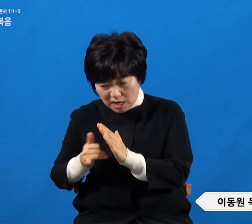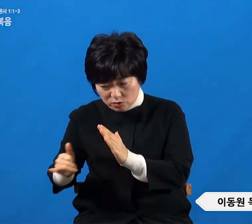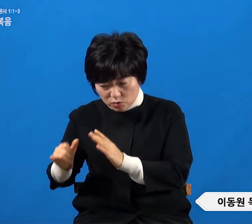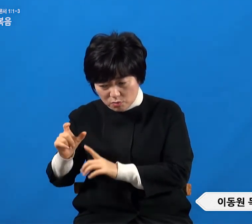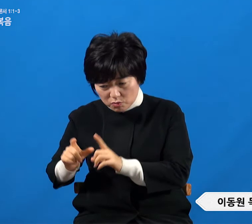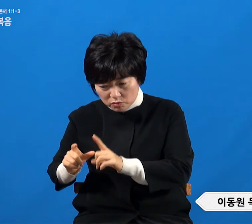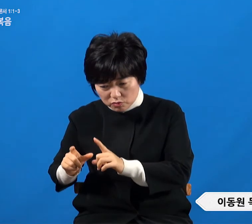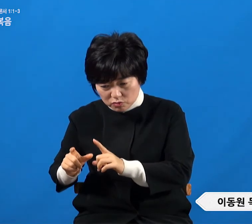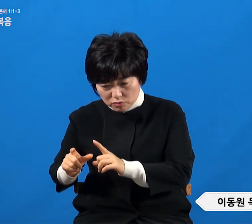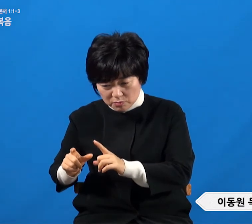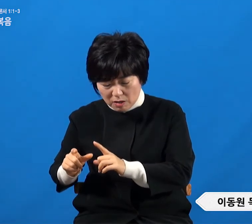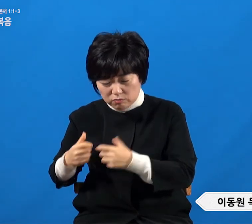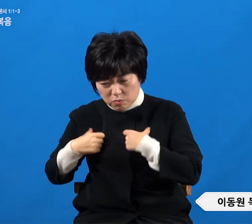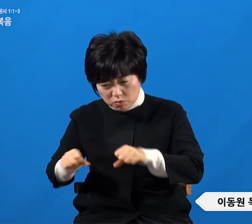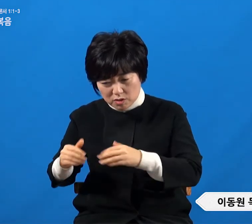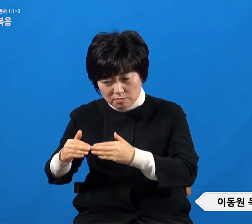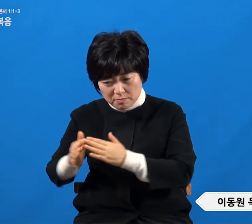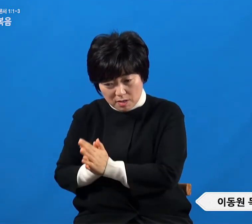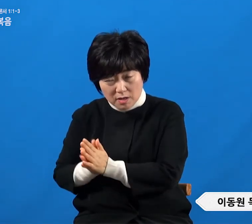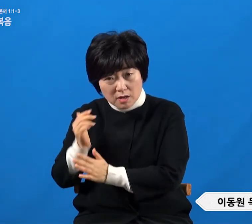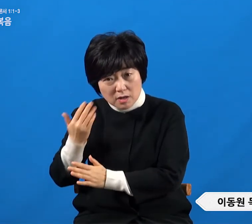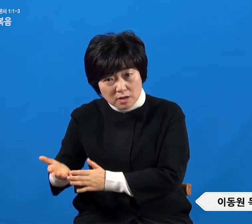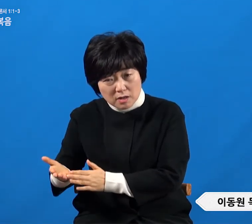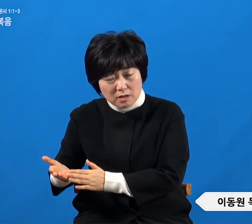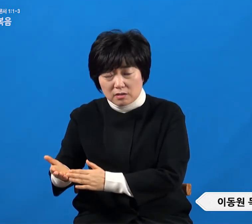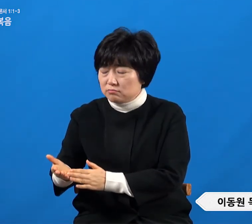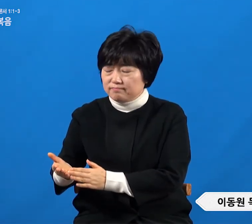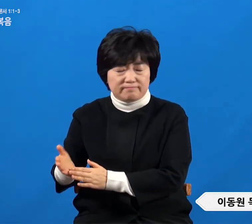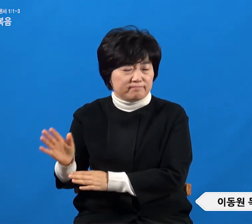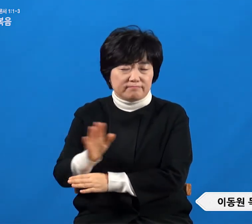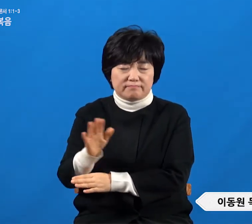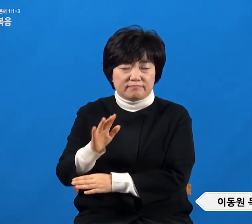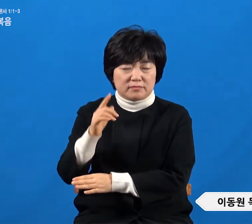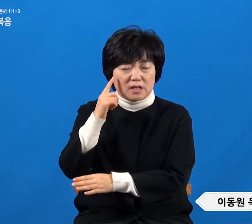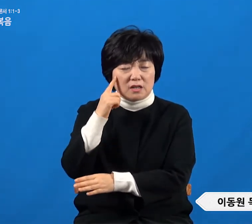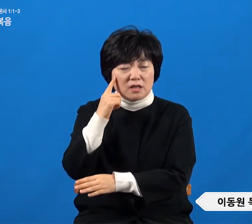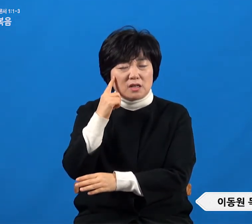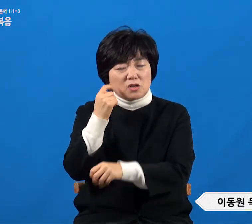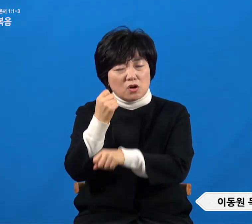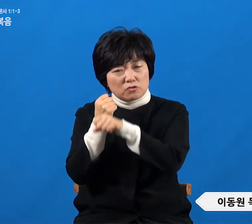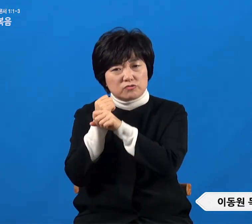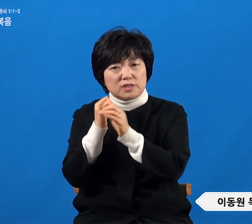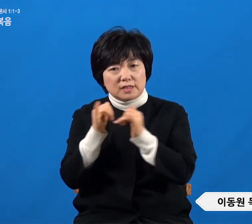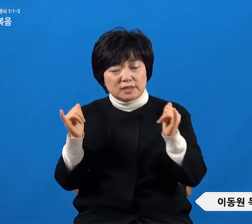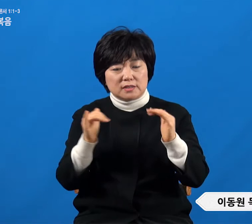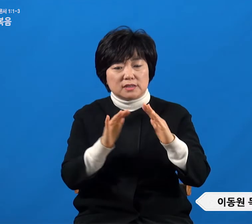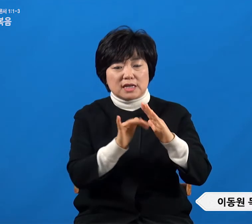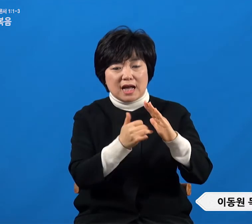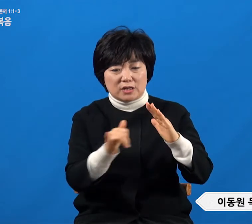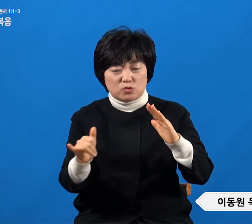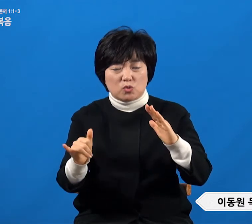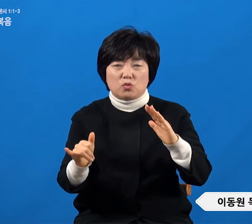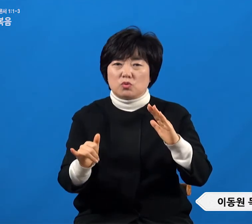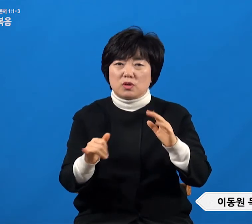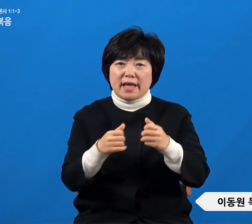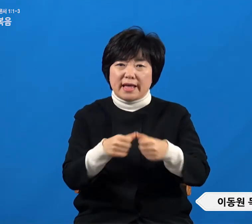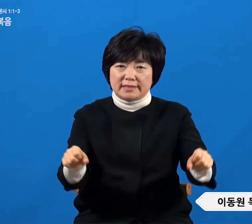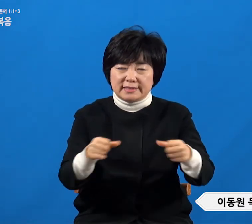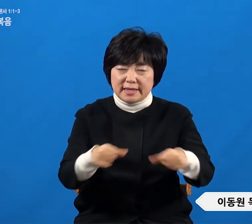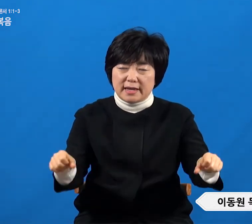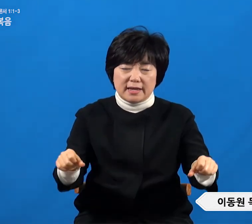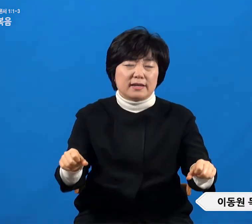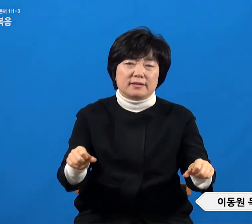할까요? 그렇지는 않습니다. 가족 연구가들은 가족 해체와 함께 우리 시대인들이 사모하는